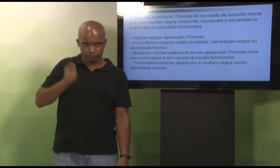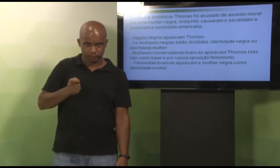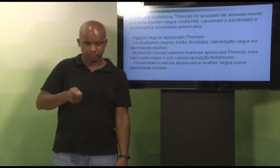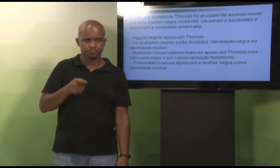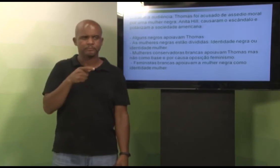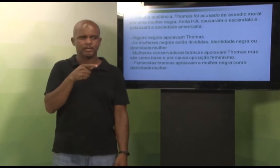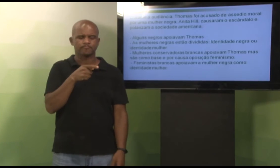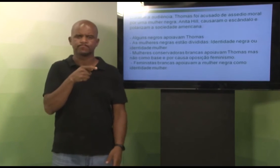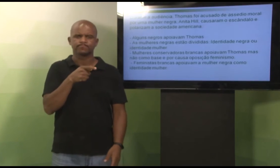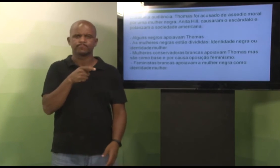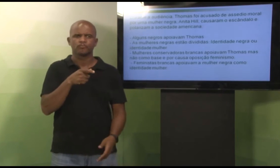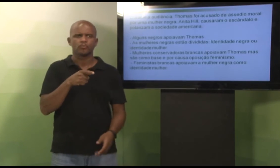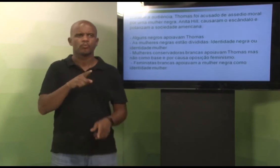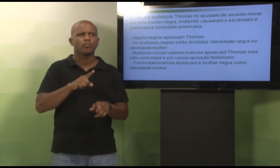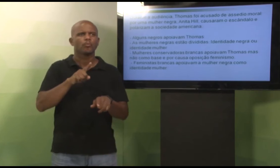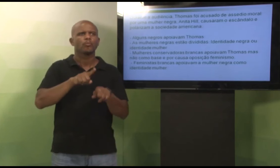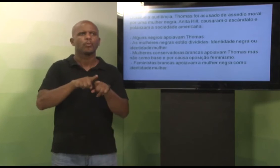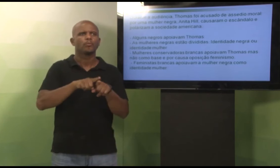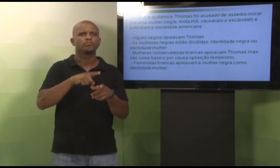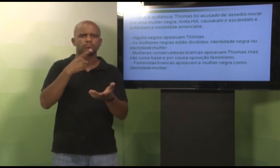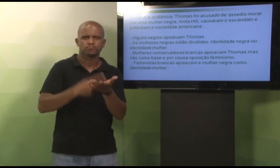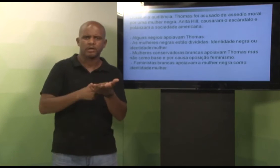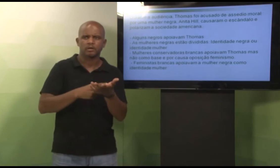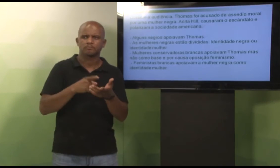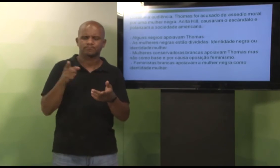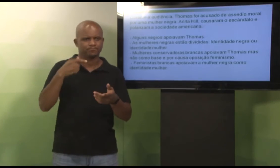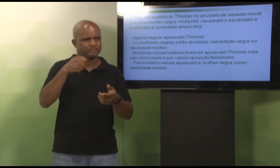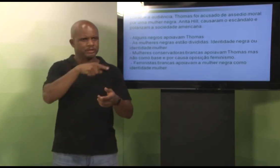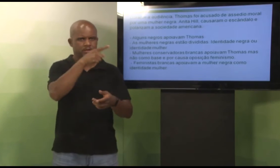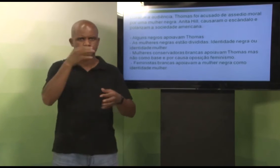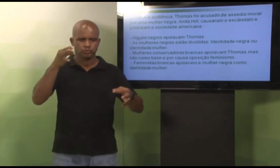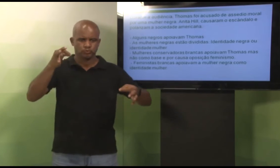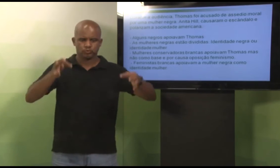Então, aconteceu que o juiz negro,